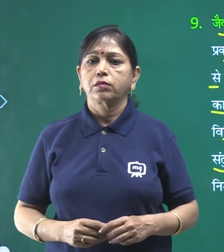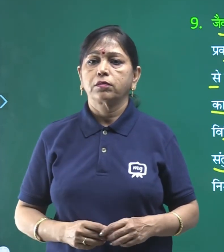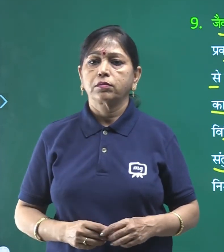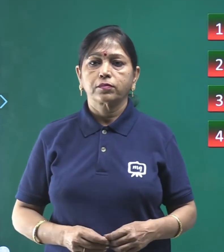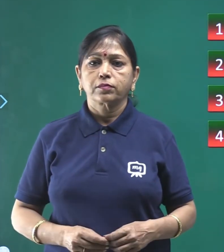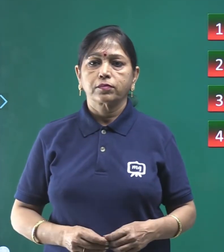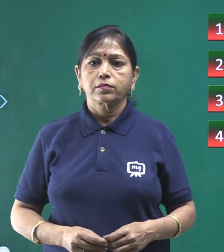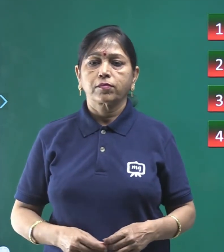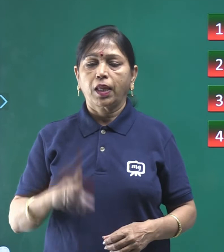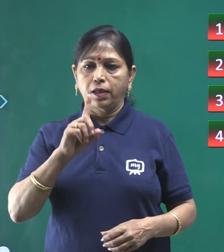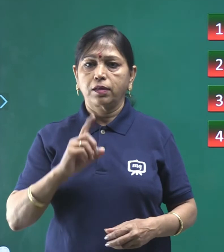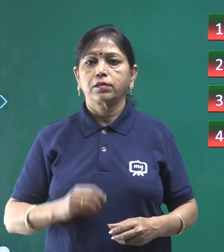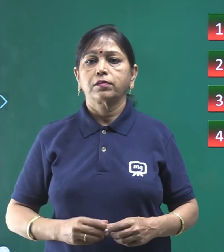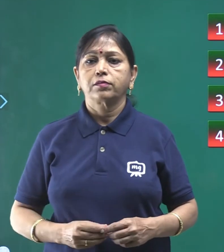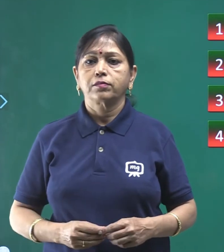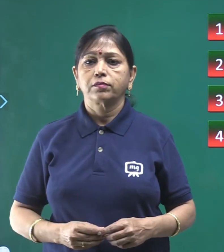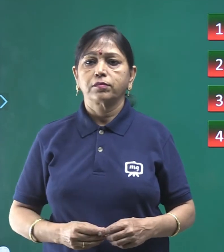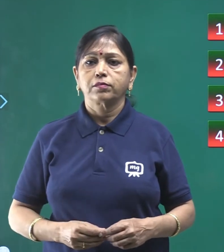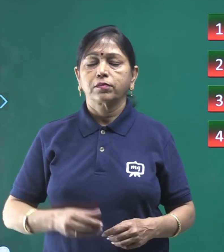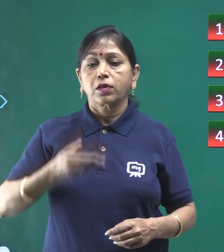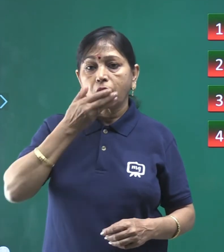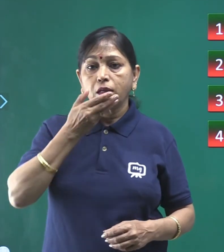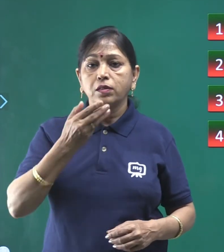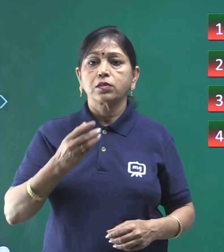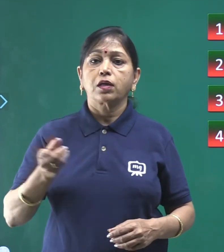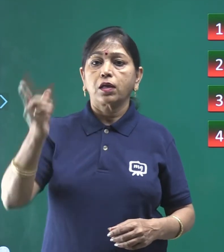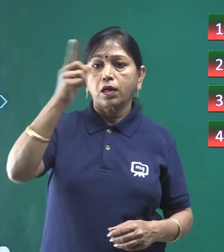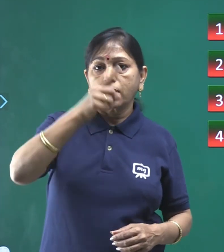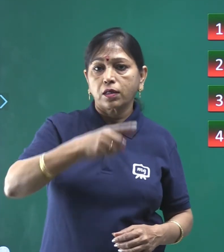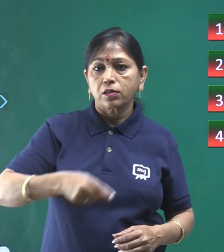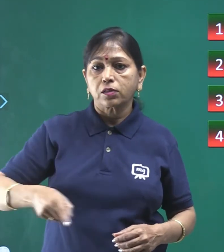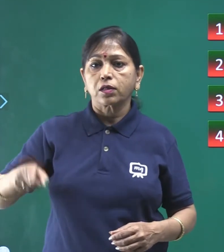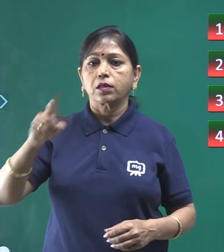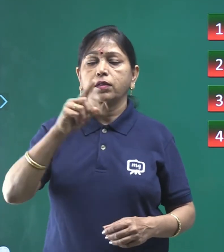हुआ था रहेगी जलीय चक्र है